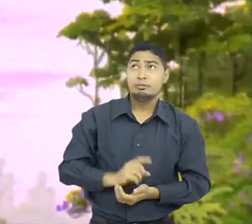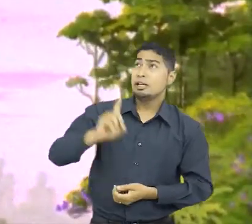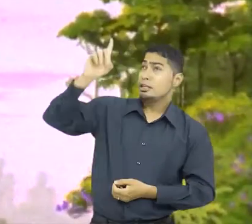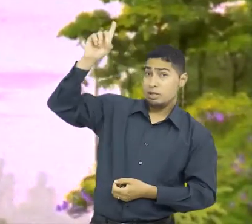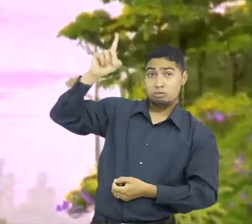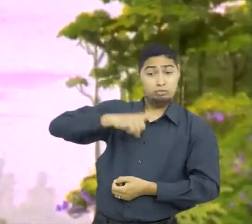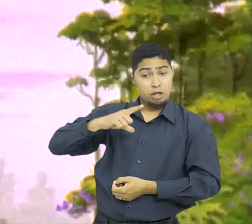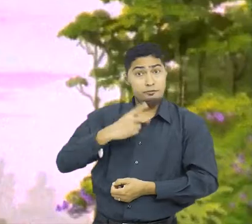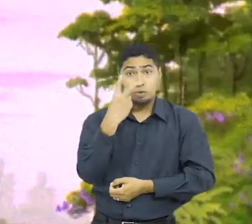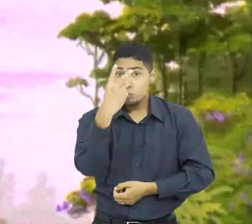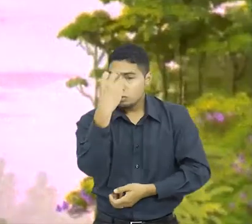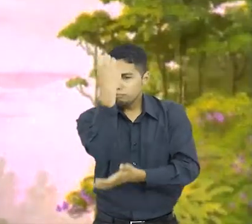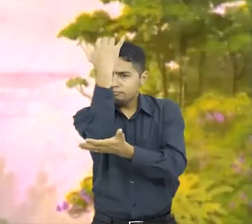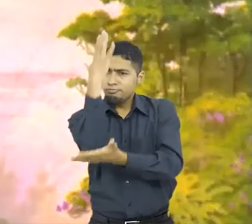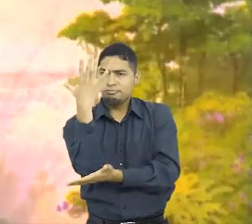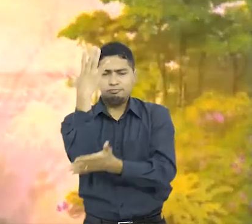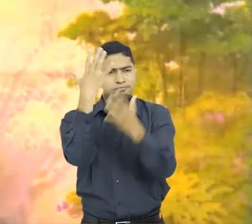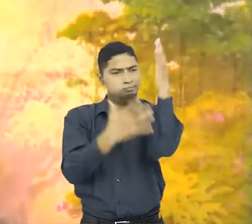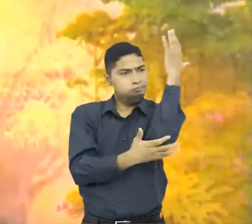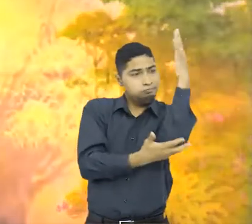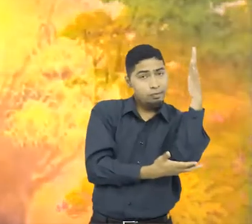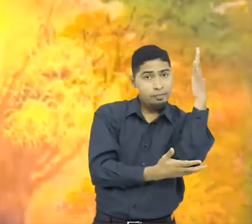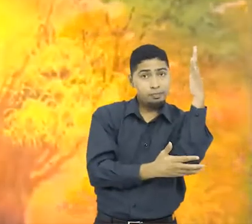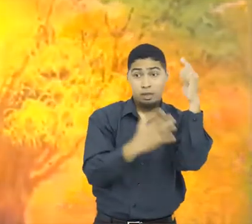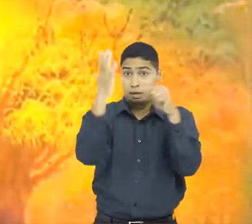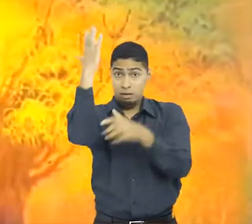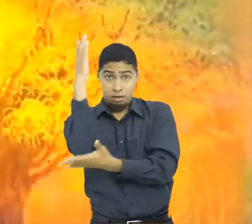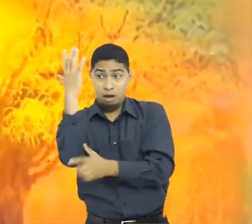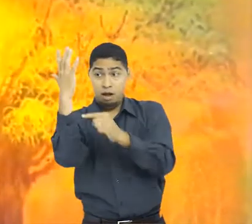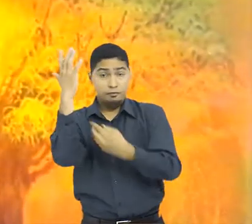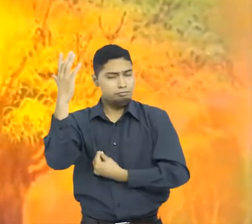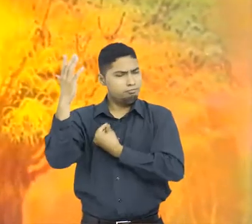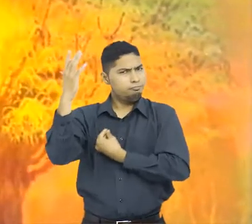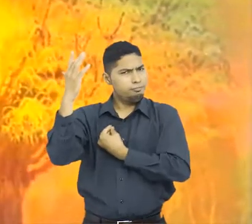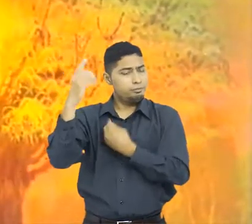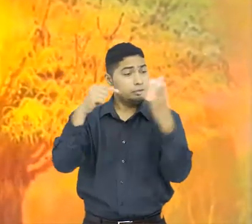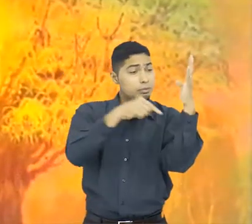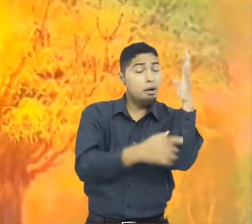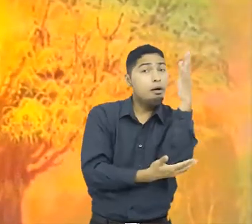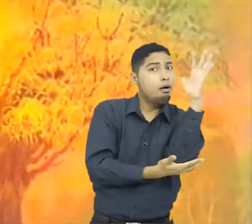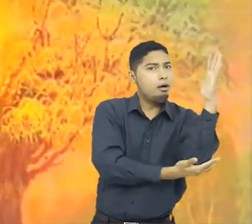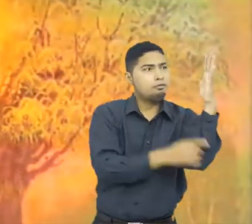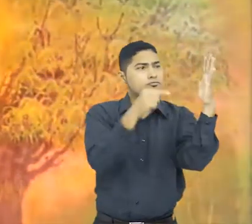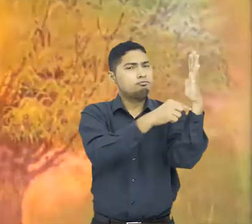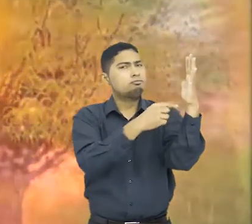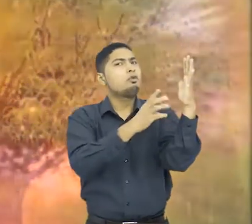Ele plantou duas árvores no meio do jardim, a árvore da vida e a árvore do conhecimento do bem e do